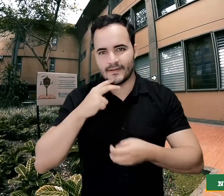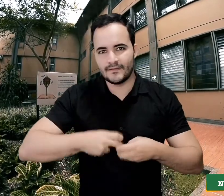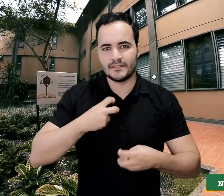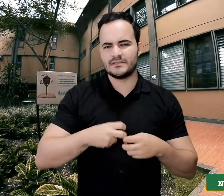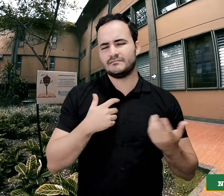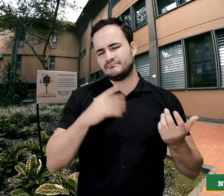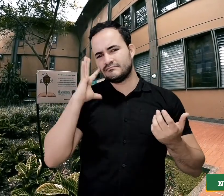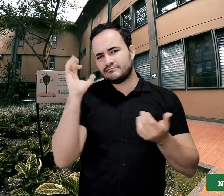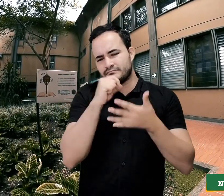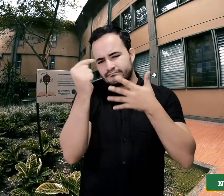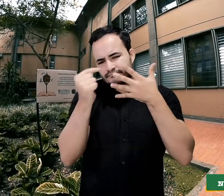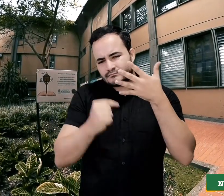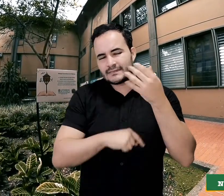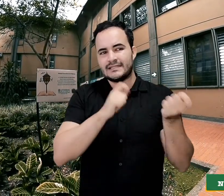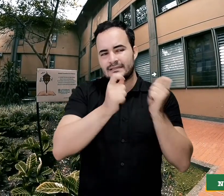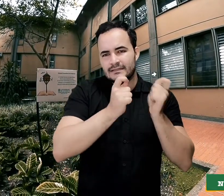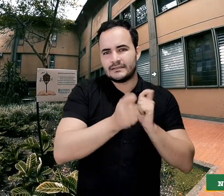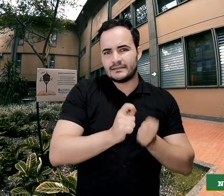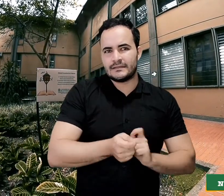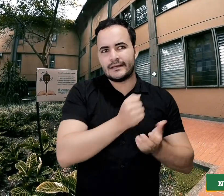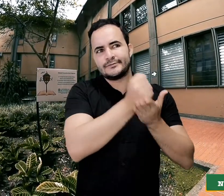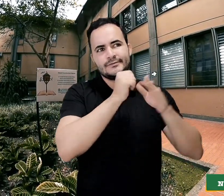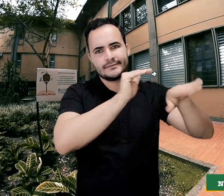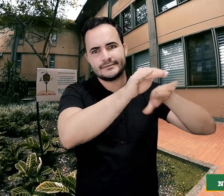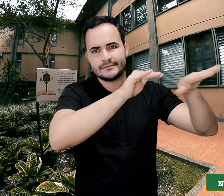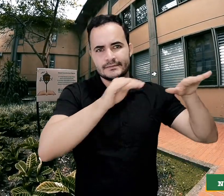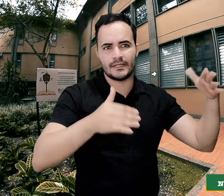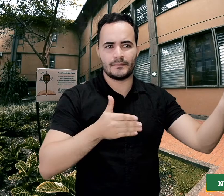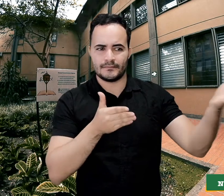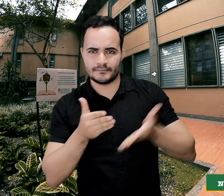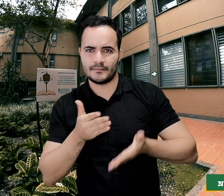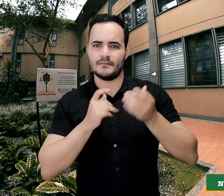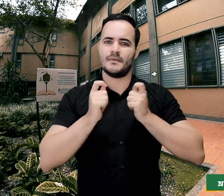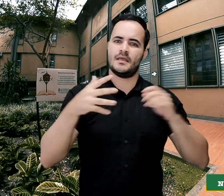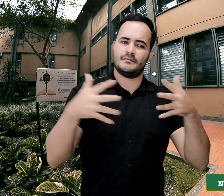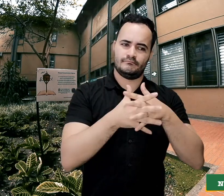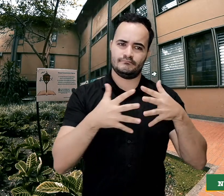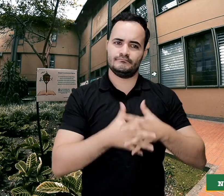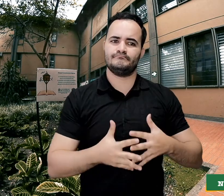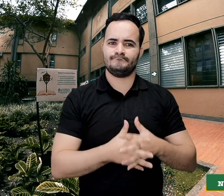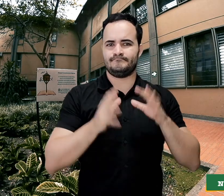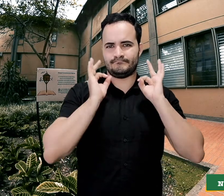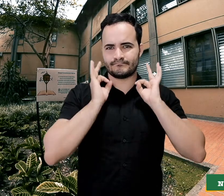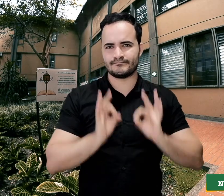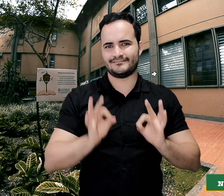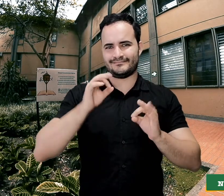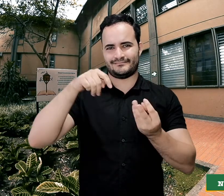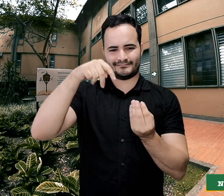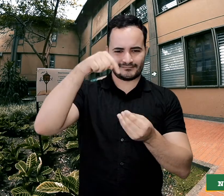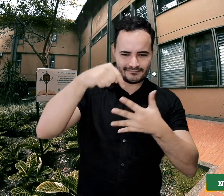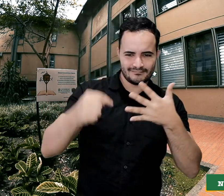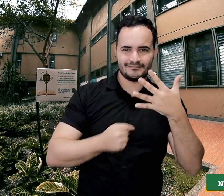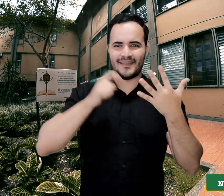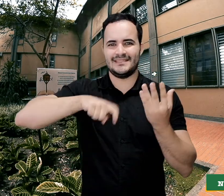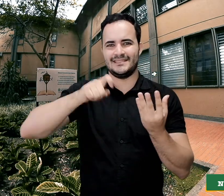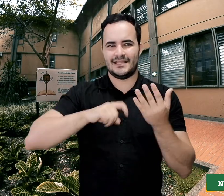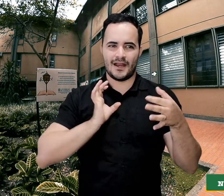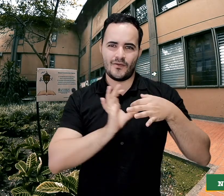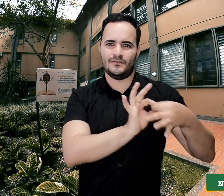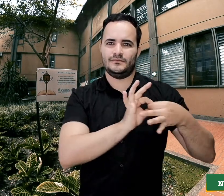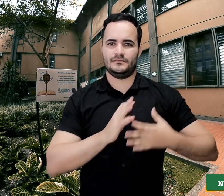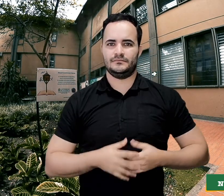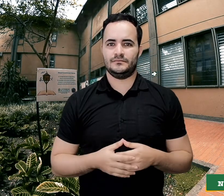varias ayudas para que acomoden o reacomoden el equipo. También pues como